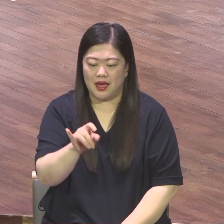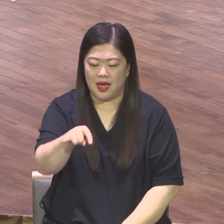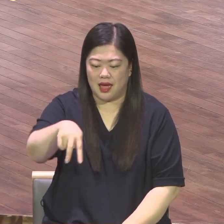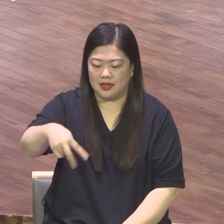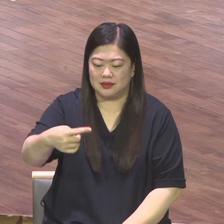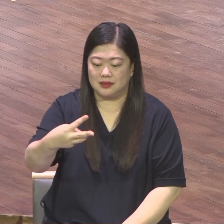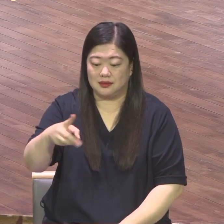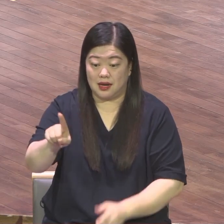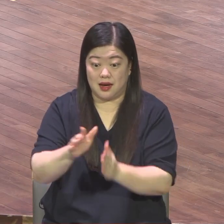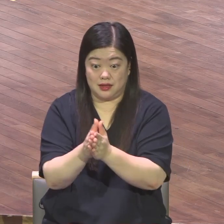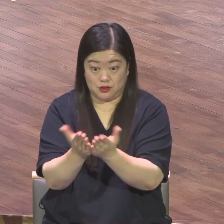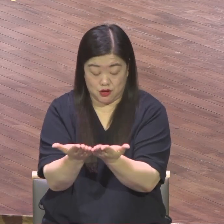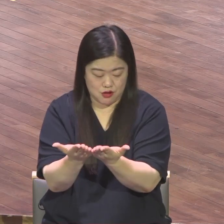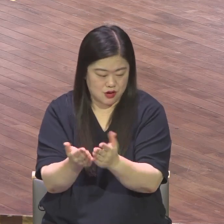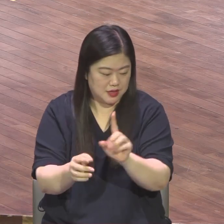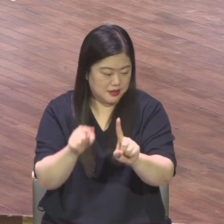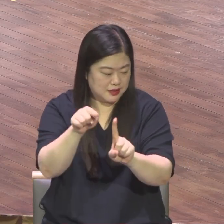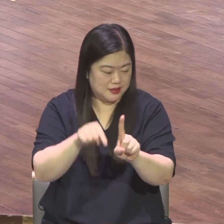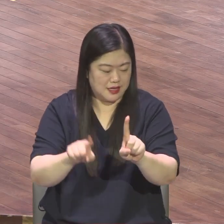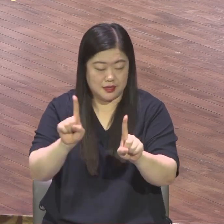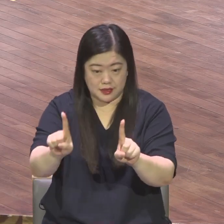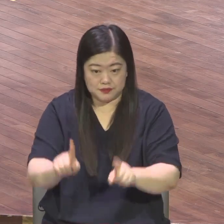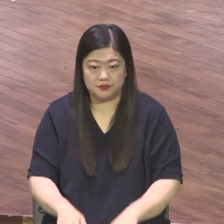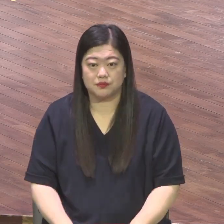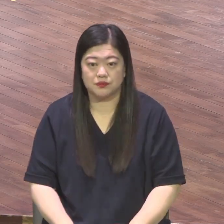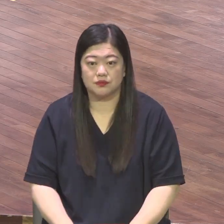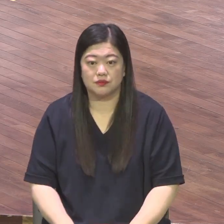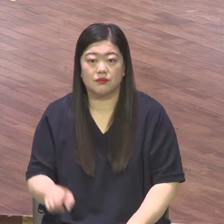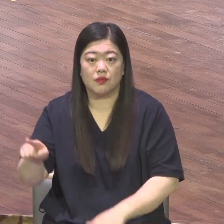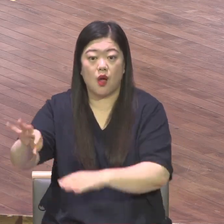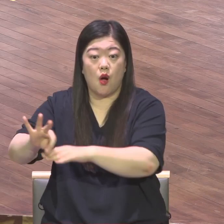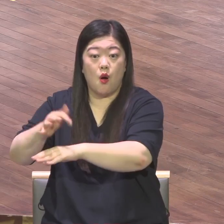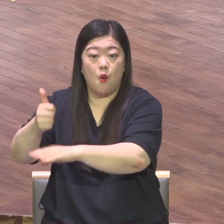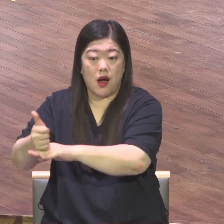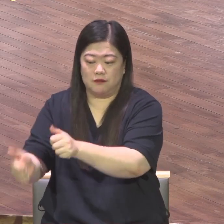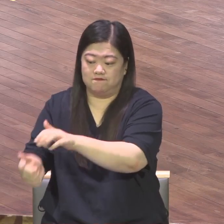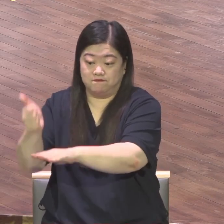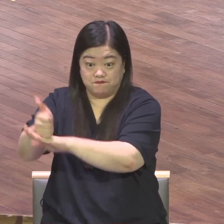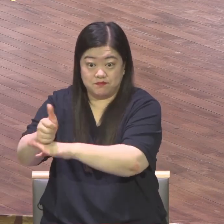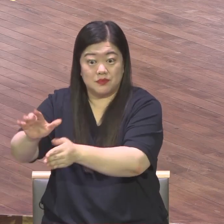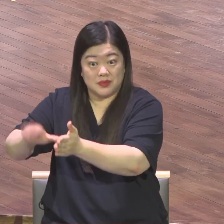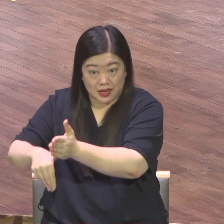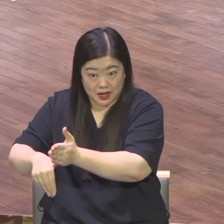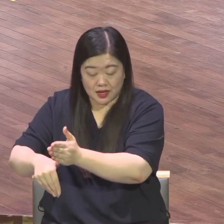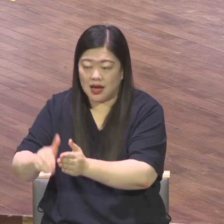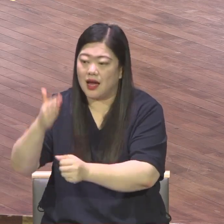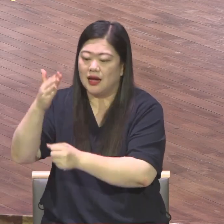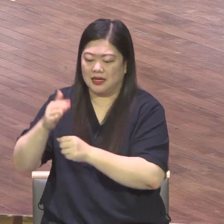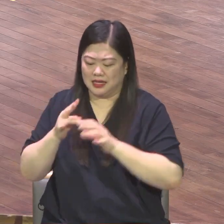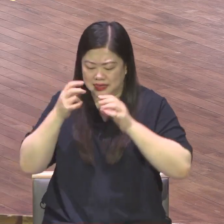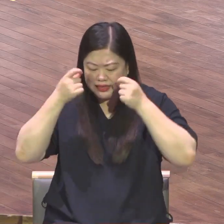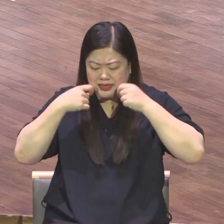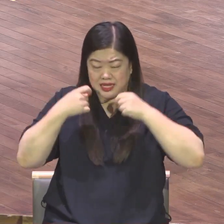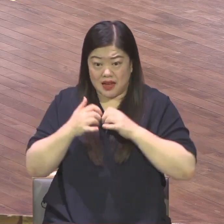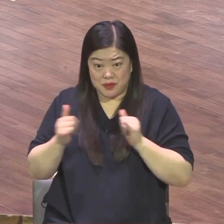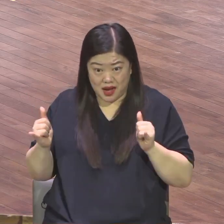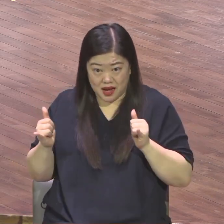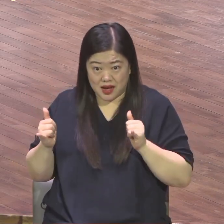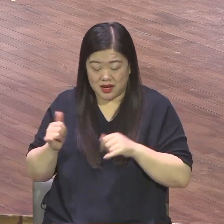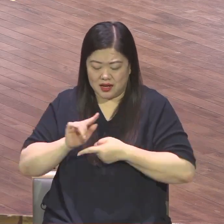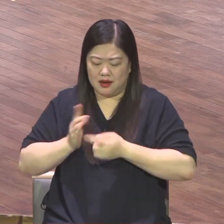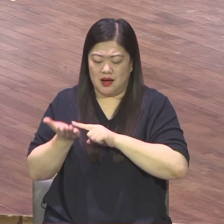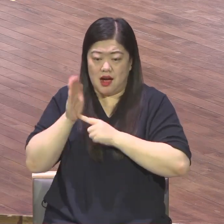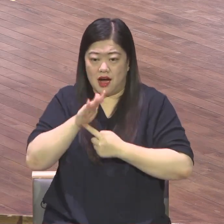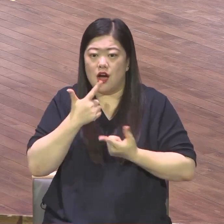사실을 밝히고 있습니다. 바사왕 고레스 원년에 여호와께서 예레미야의 입을 통하여 하신 말씀을 유리를 하시려고